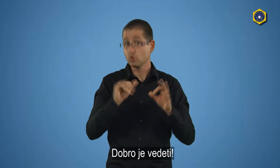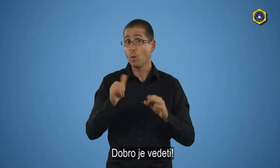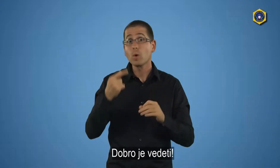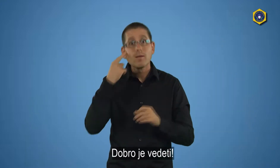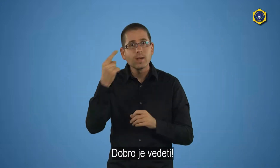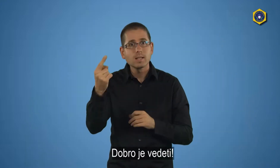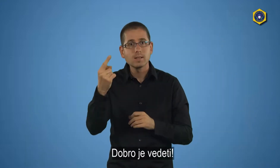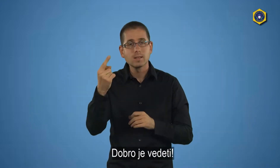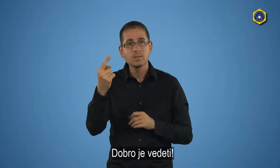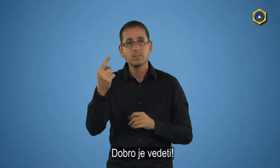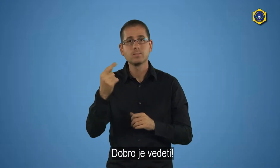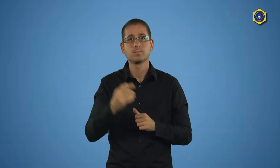Dobro je vedeti.